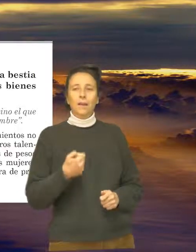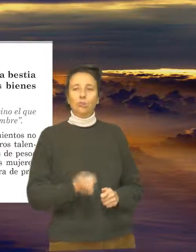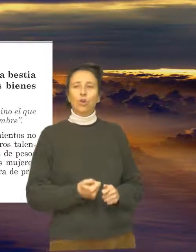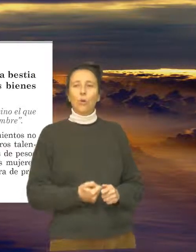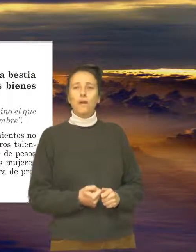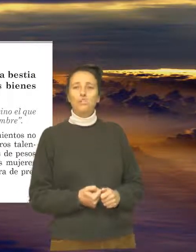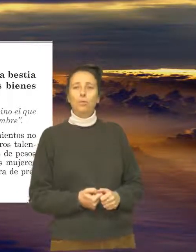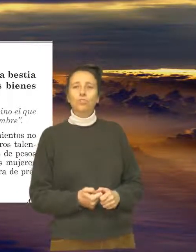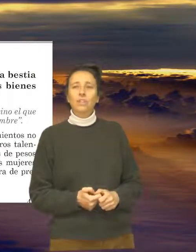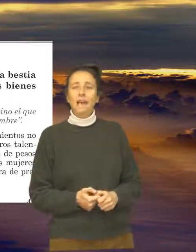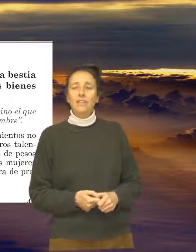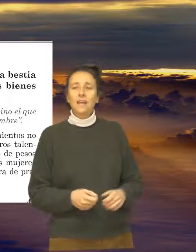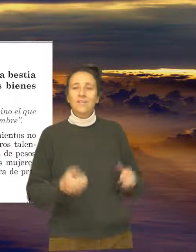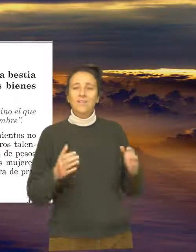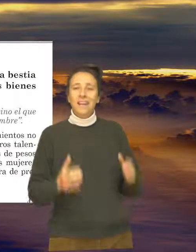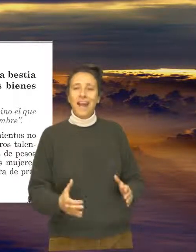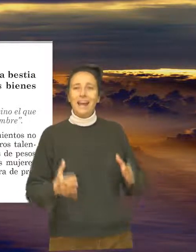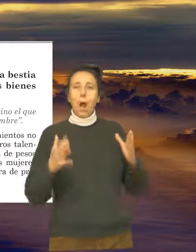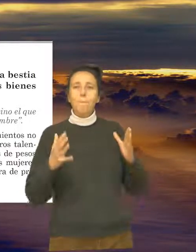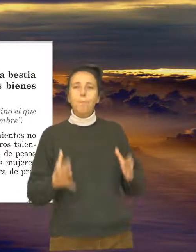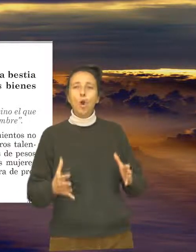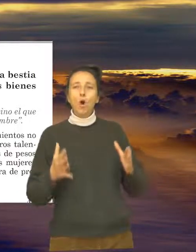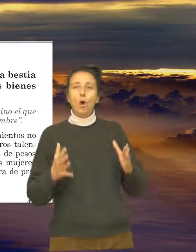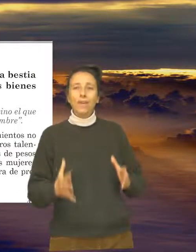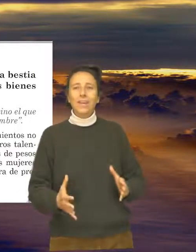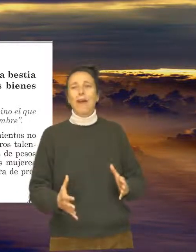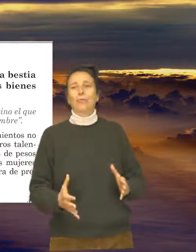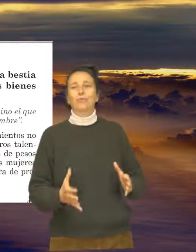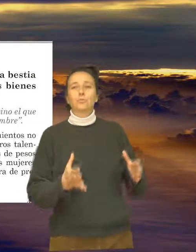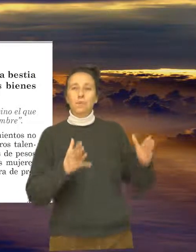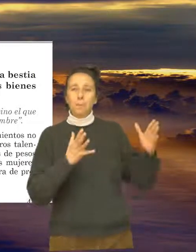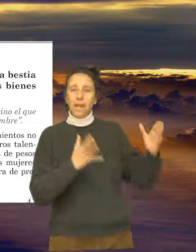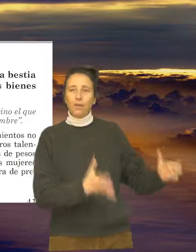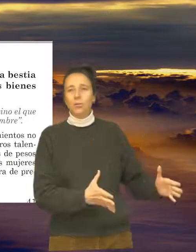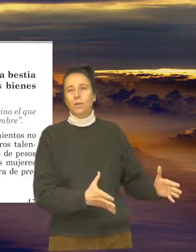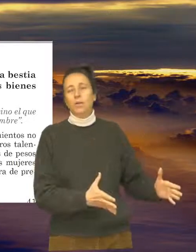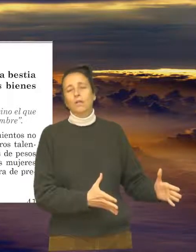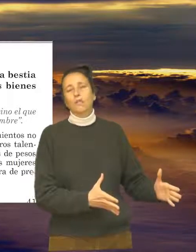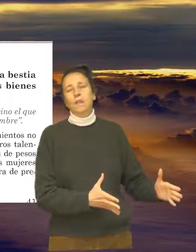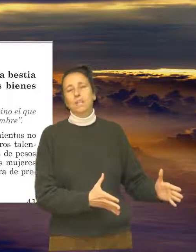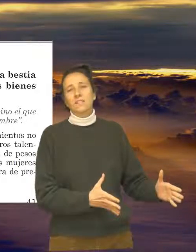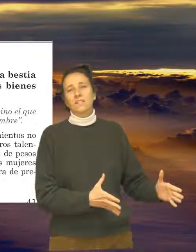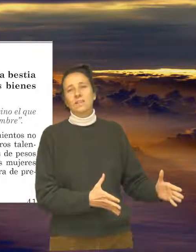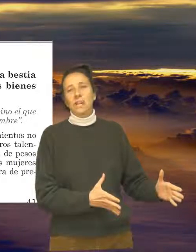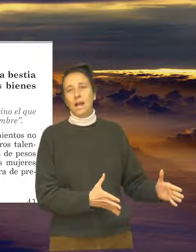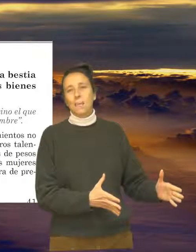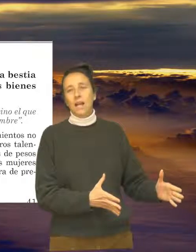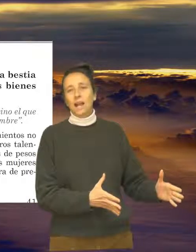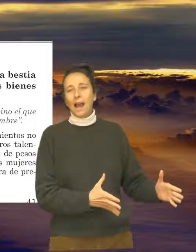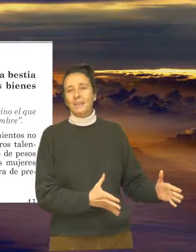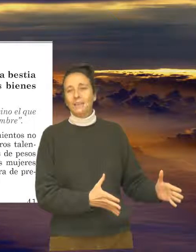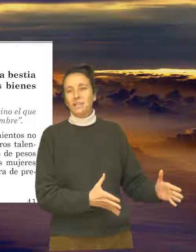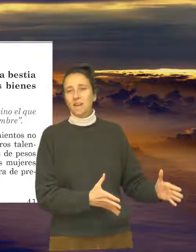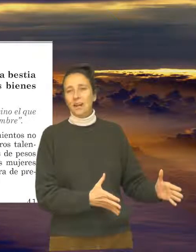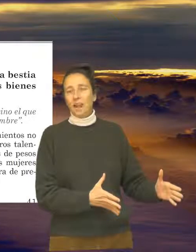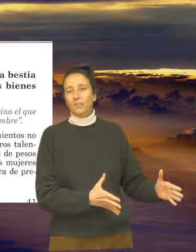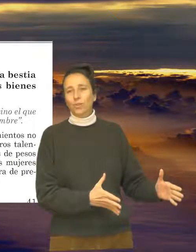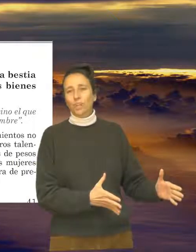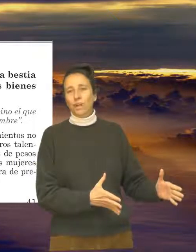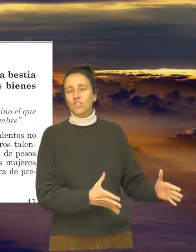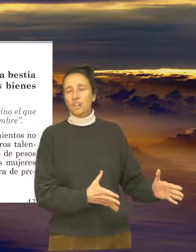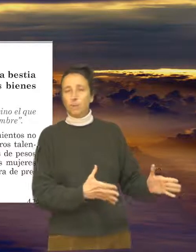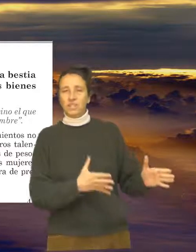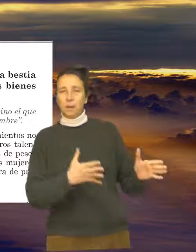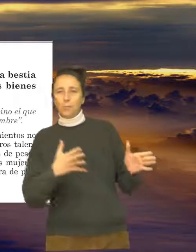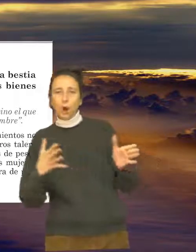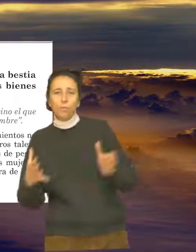imponer dogmas doctrinales serán bloqueados. Primero, se les exigirá la marca. Ante esta